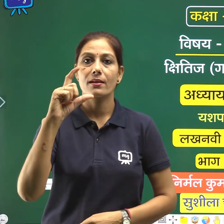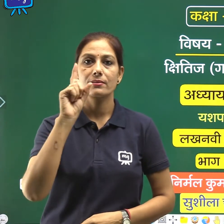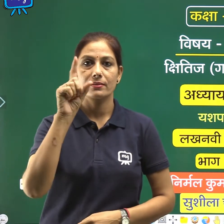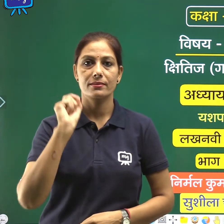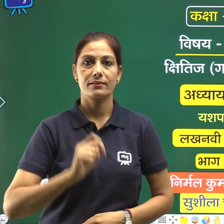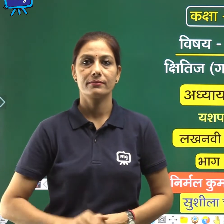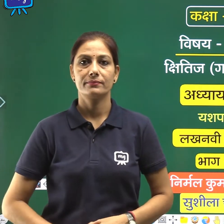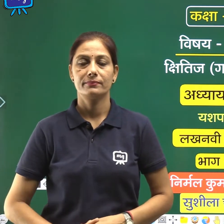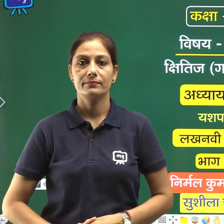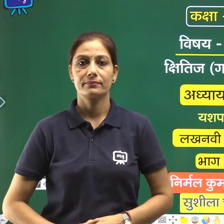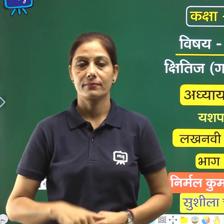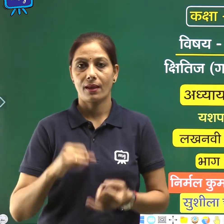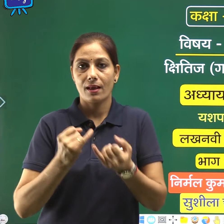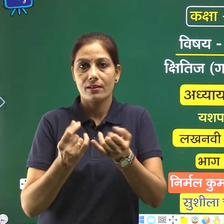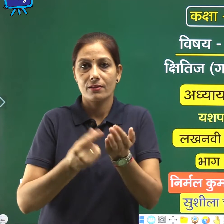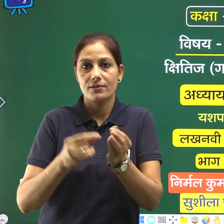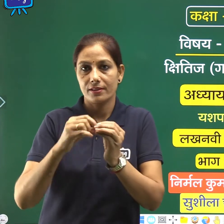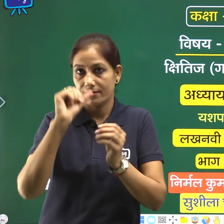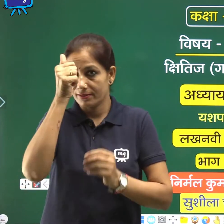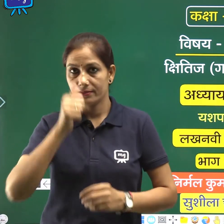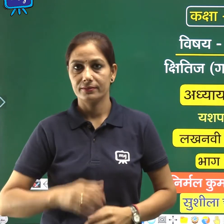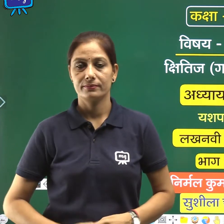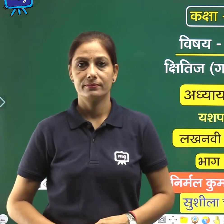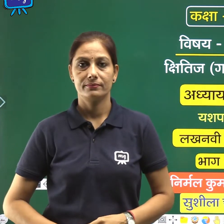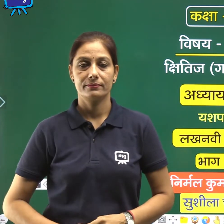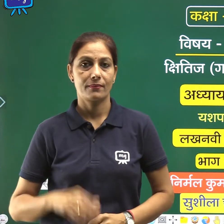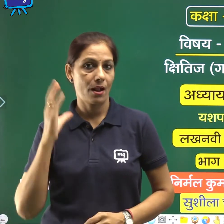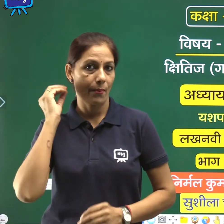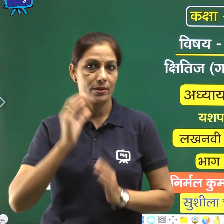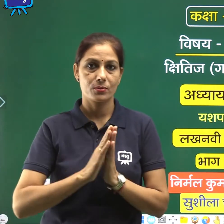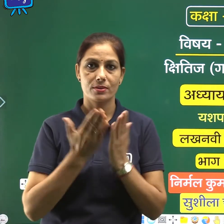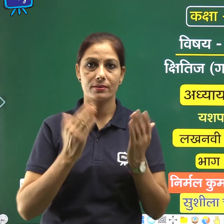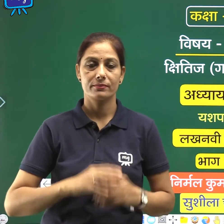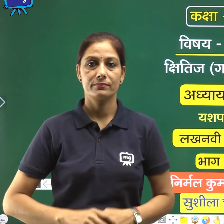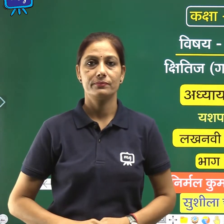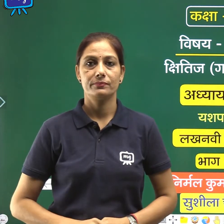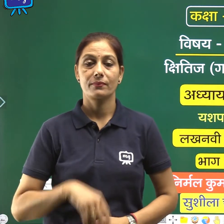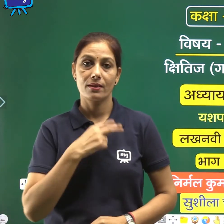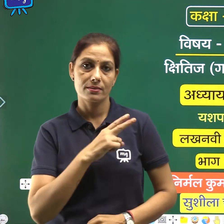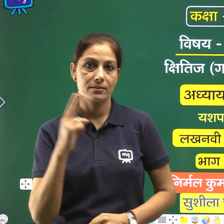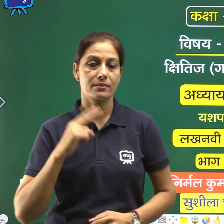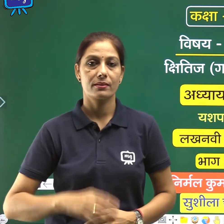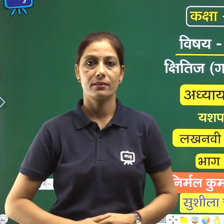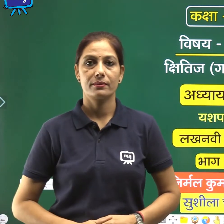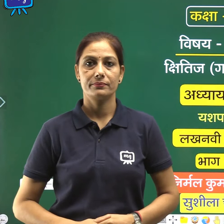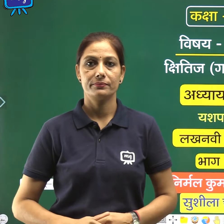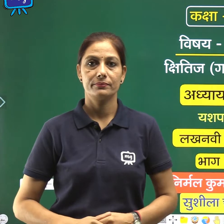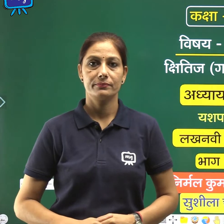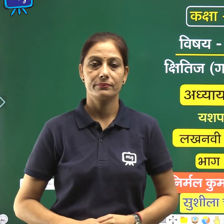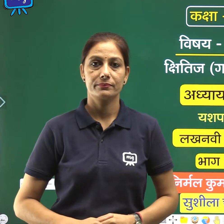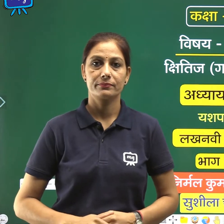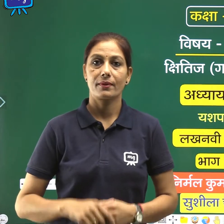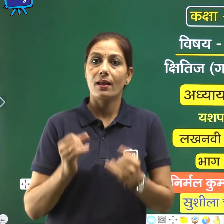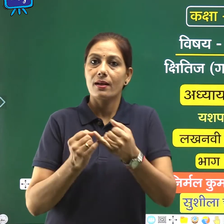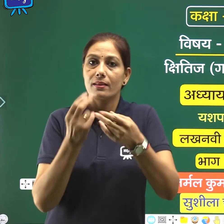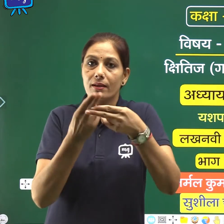की हिंदी विषय की पाठ्य पुस्तक क्षितिज के गद्य